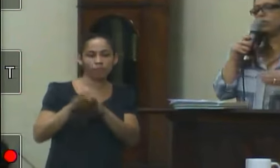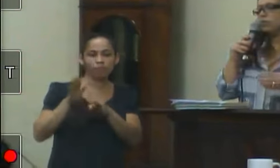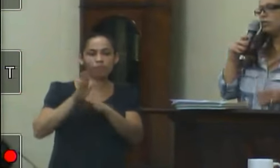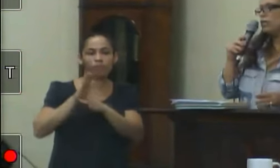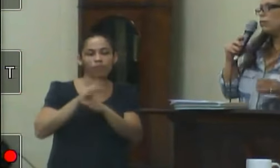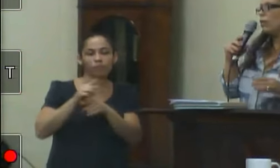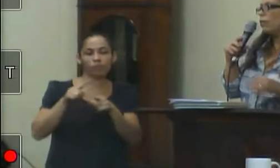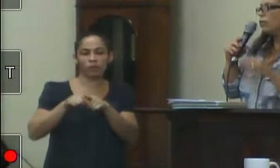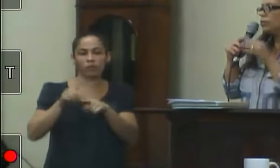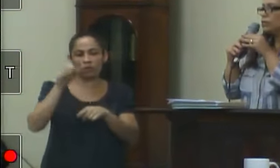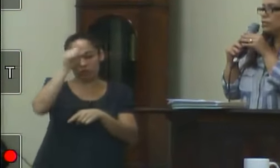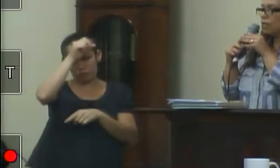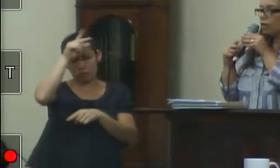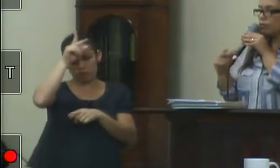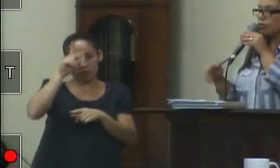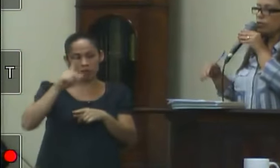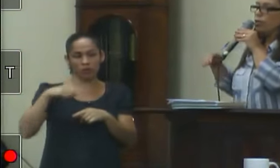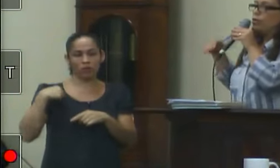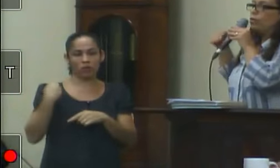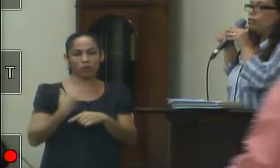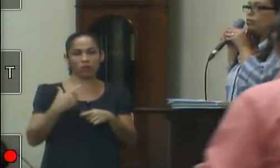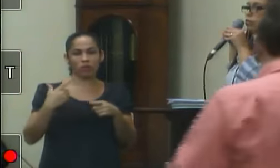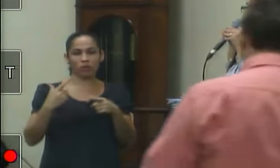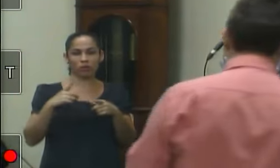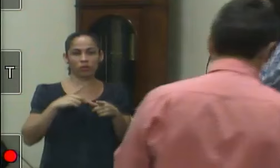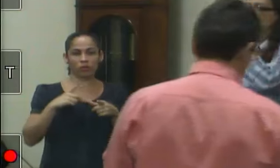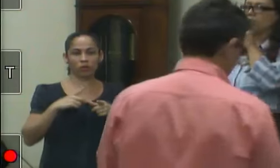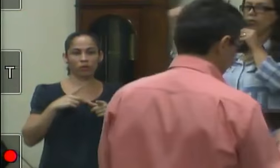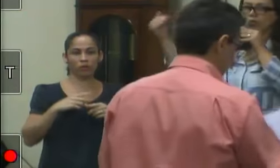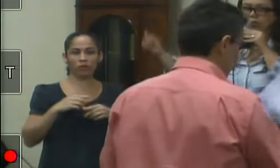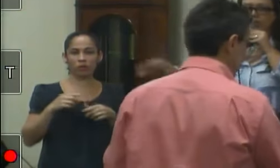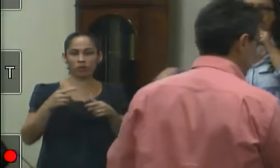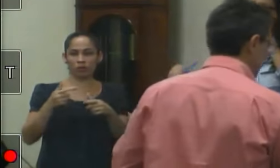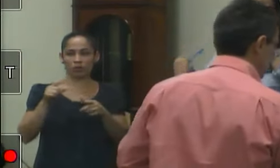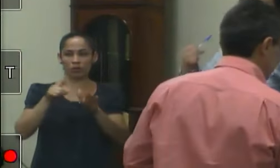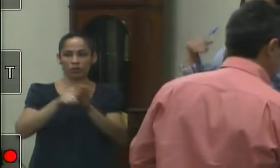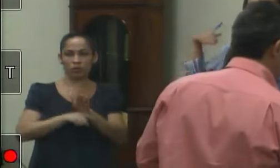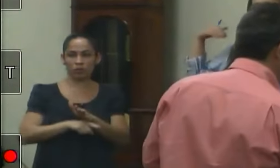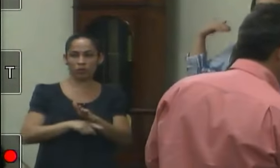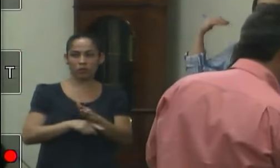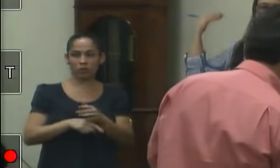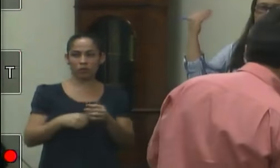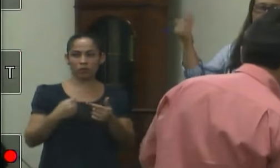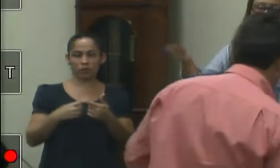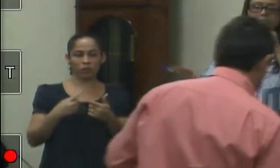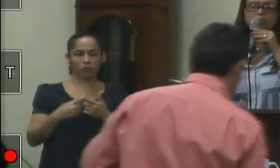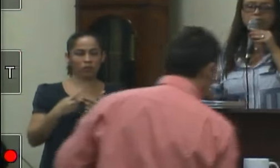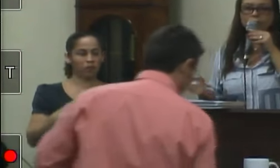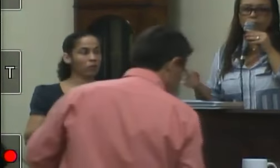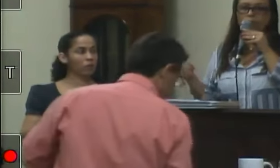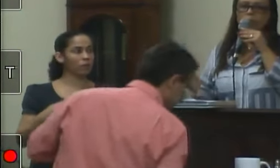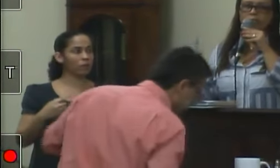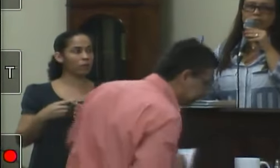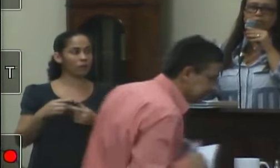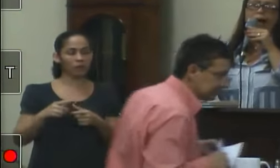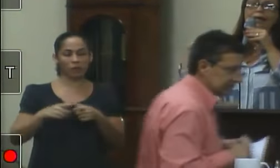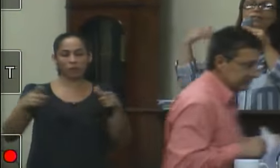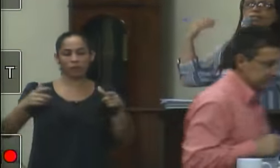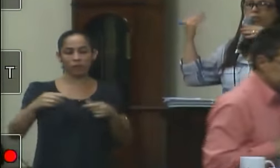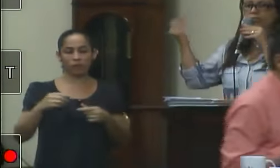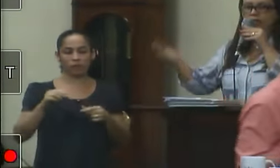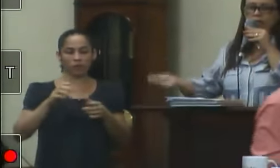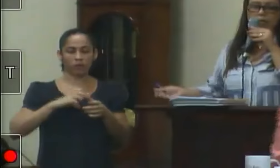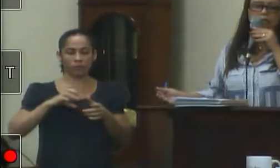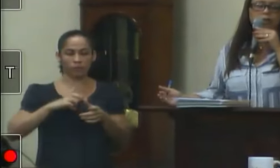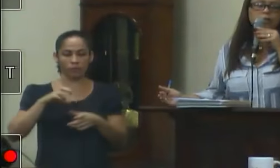um município onde nós temos uma diminuição de internações, uma diminuição de exames de alta complexidade,